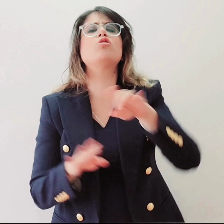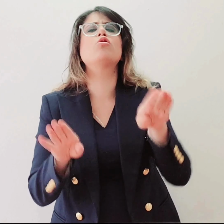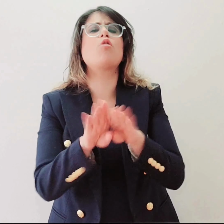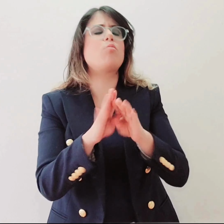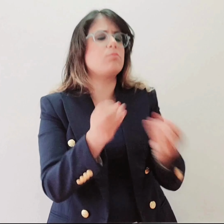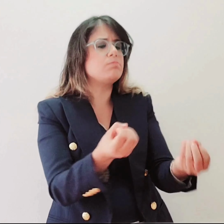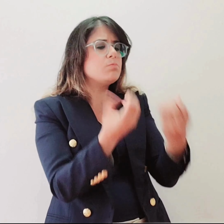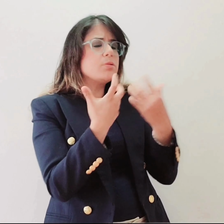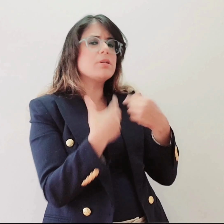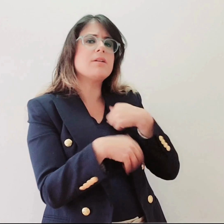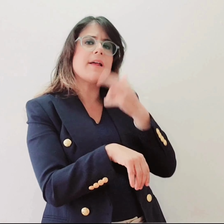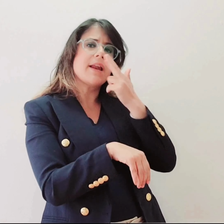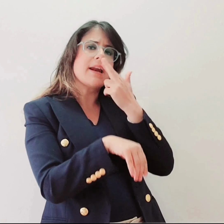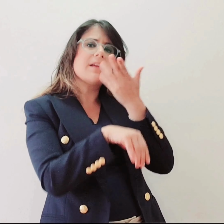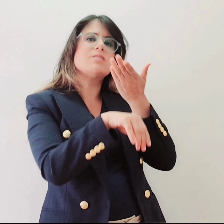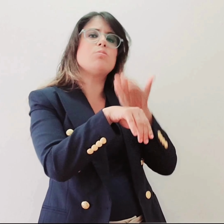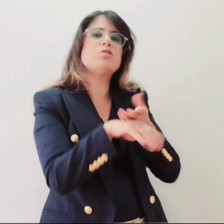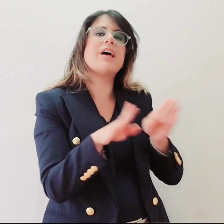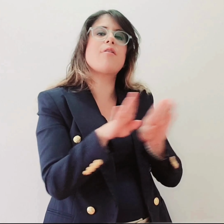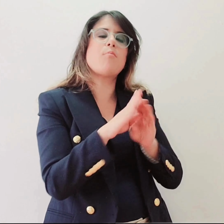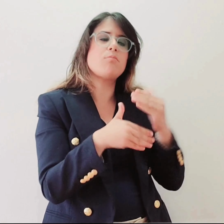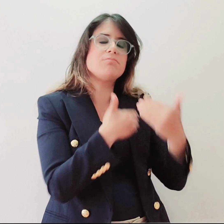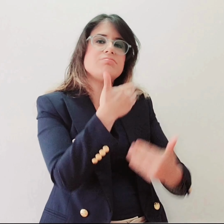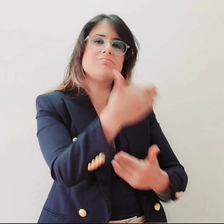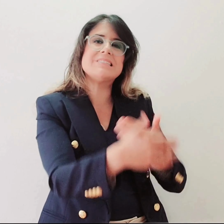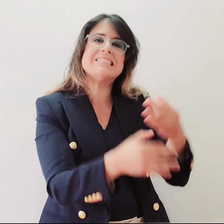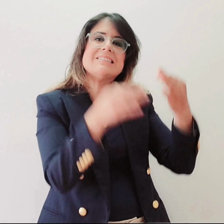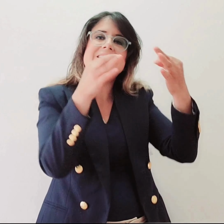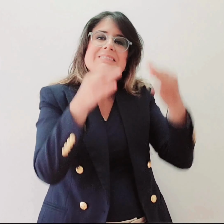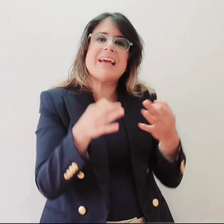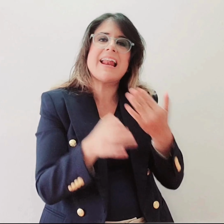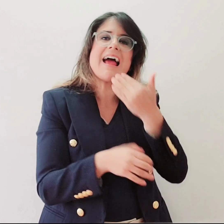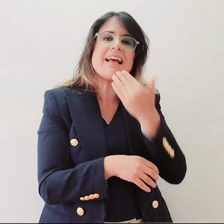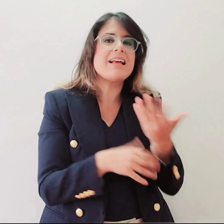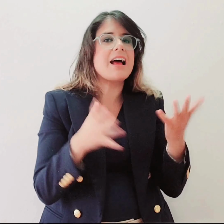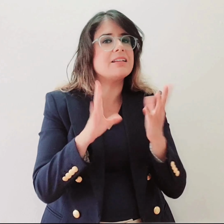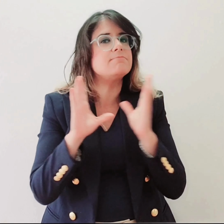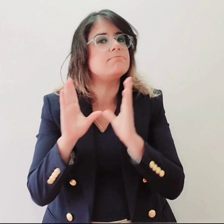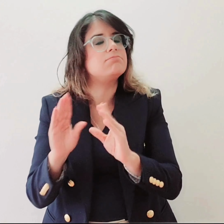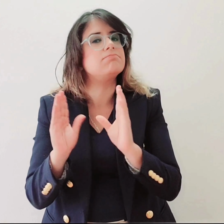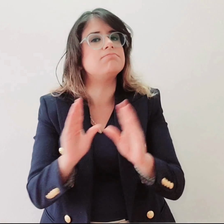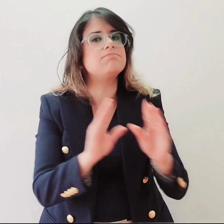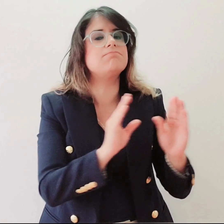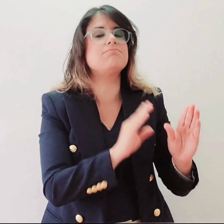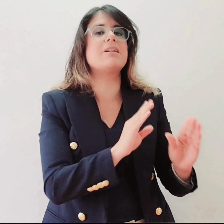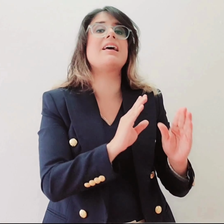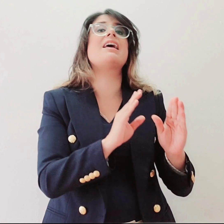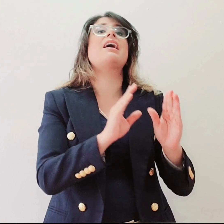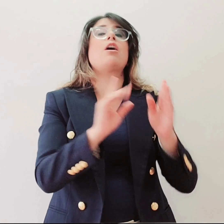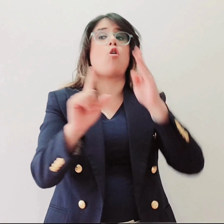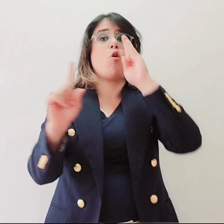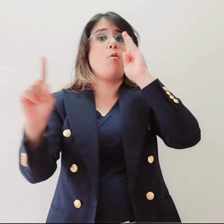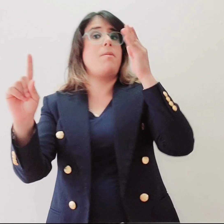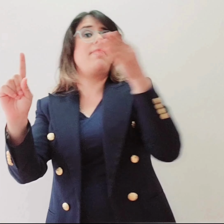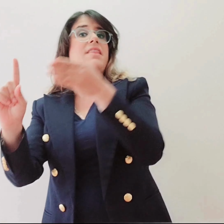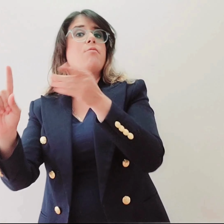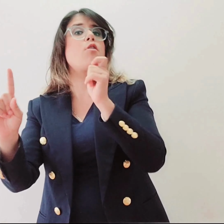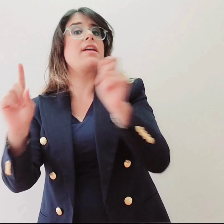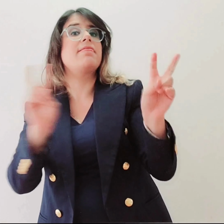podemos responsabilizarnos y hacer las cosas de manera mucho más asertiva. Y para mí vale mucho la pena hablar del objetivo de la educación, porque